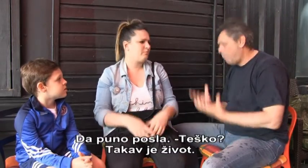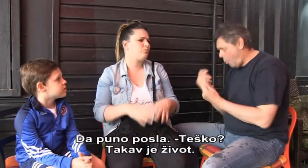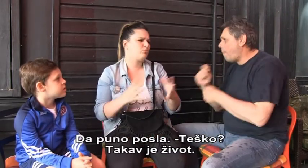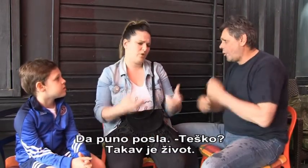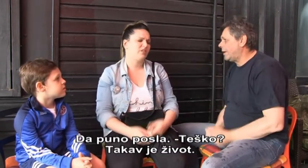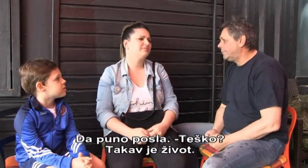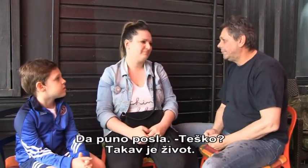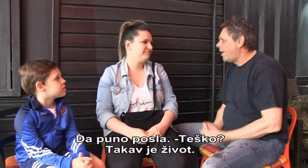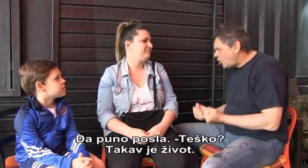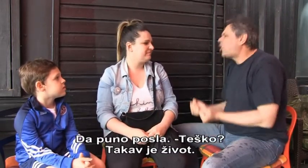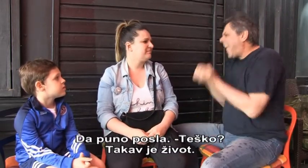Puno prosto. To je teško.